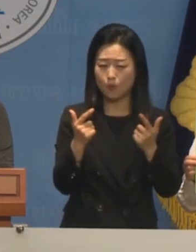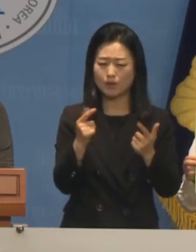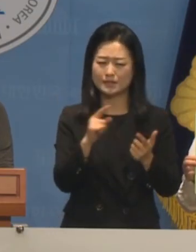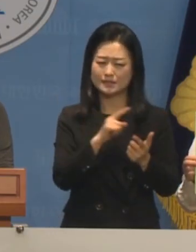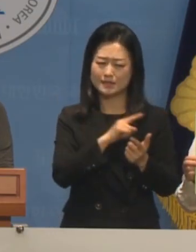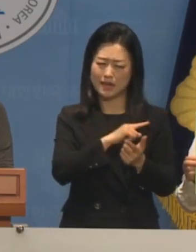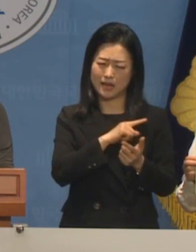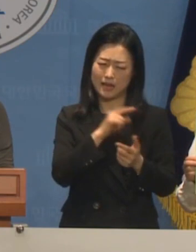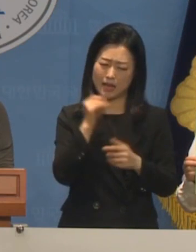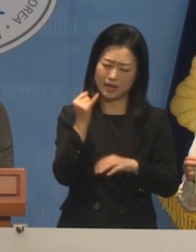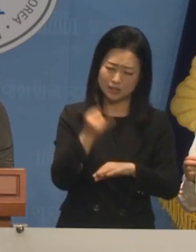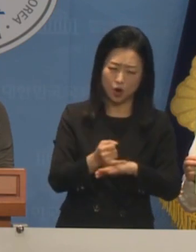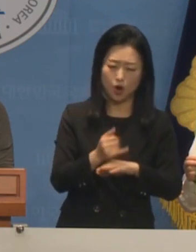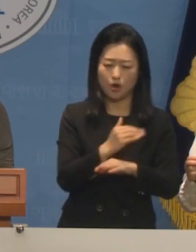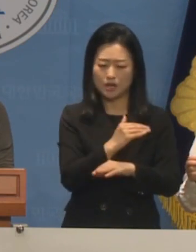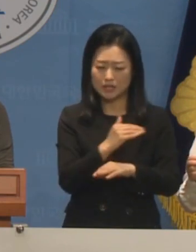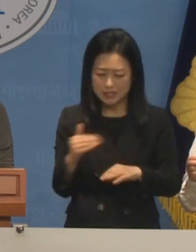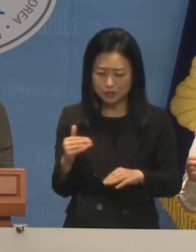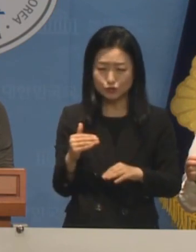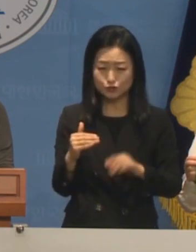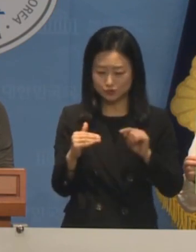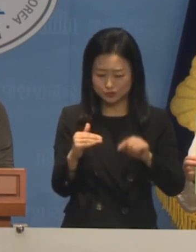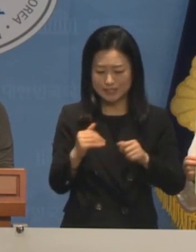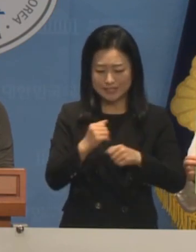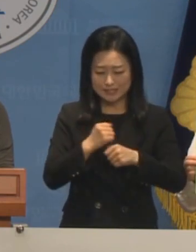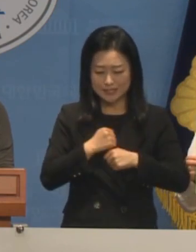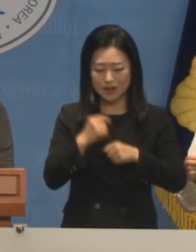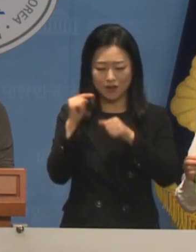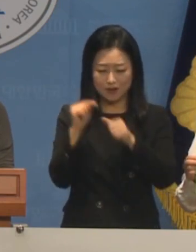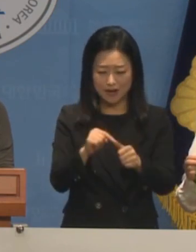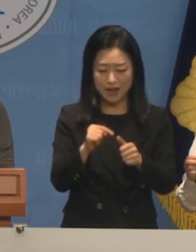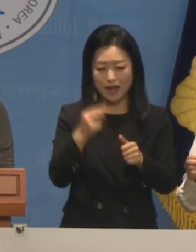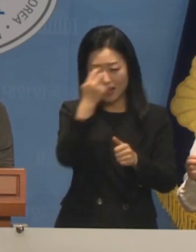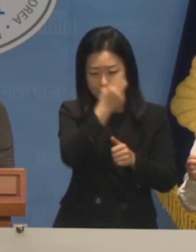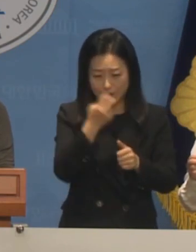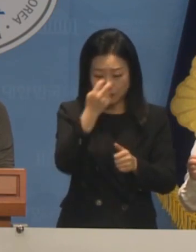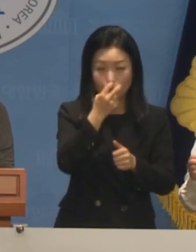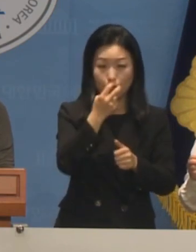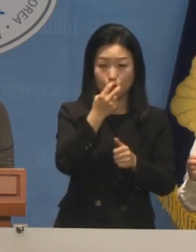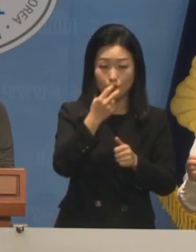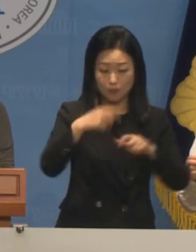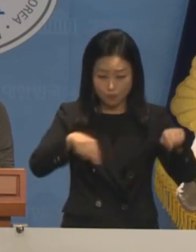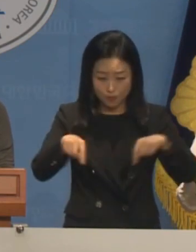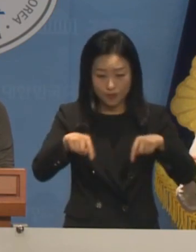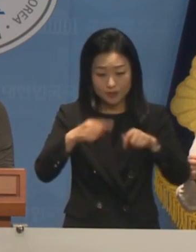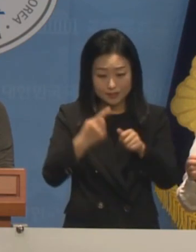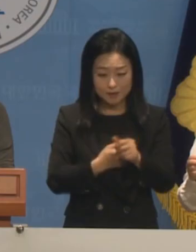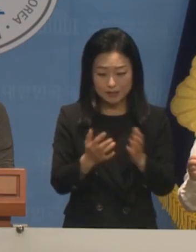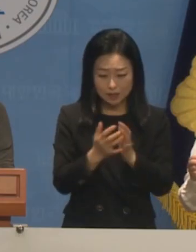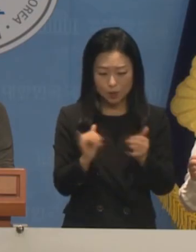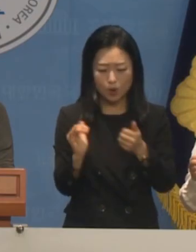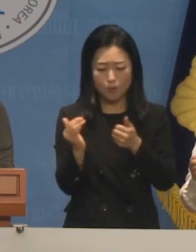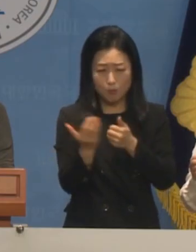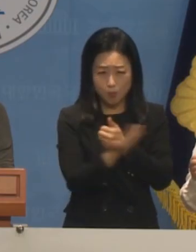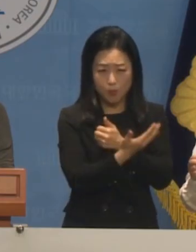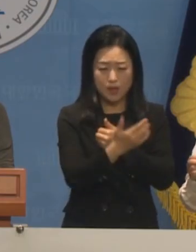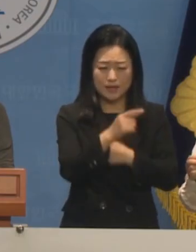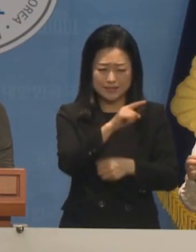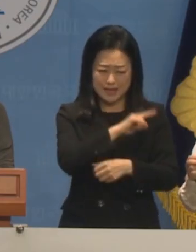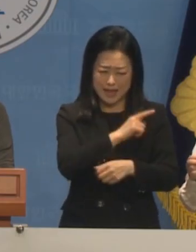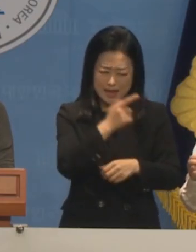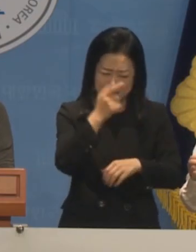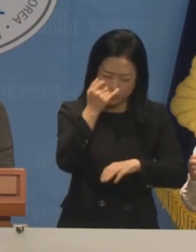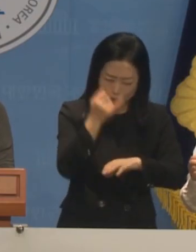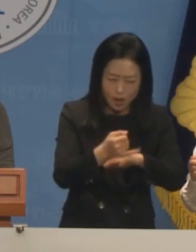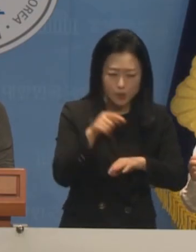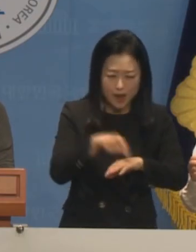기준을 정하는 정하고를 준수하도록 감독하여 근로자를 보호하는 최소한의 의 법적 장치입니다